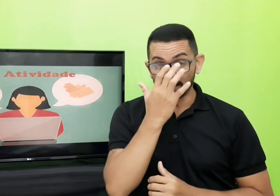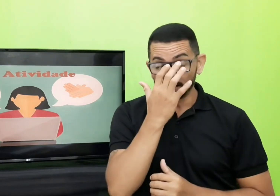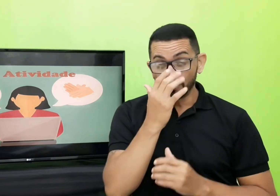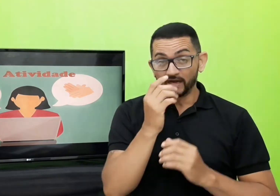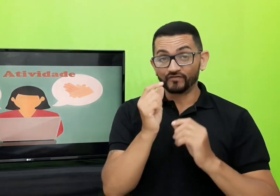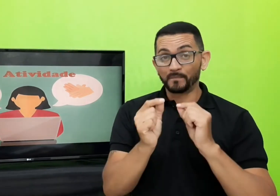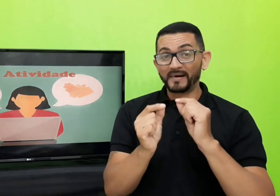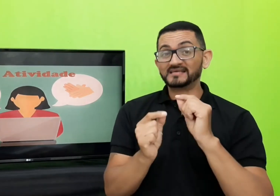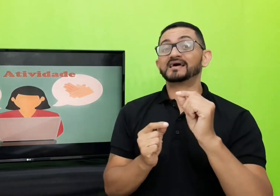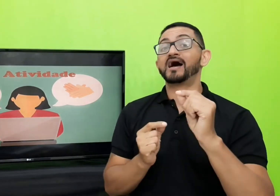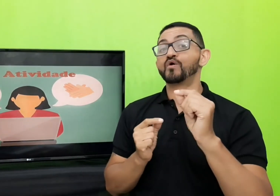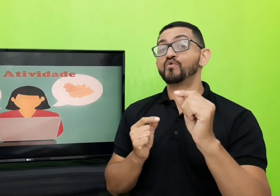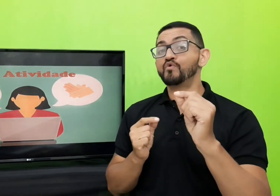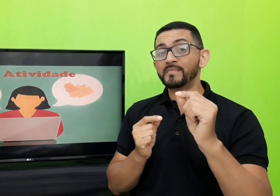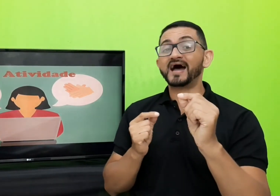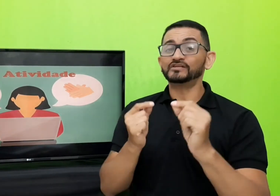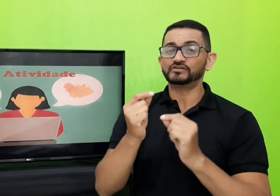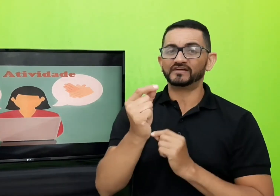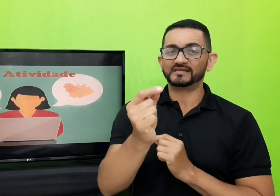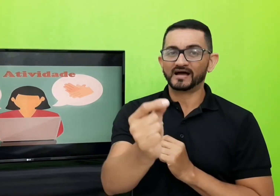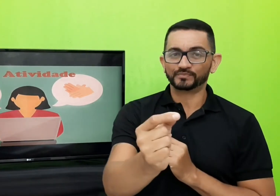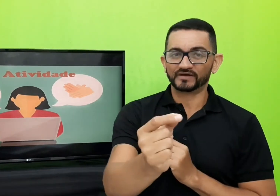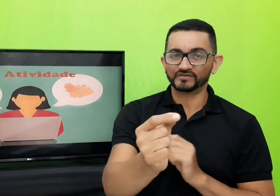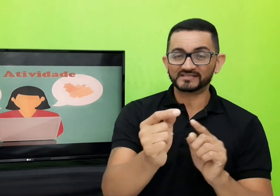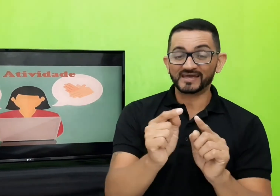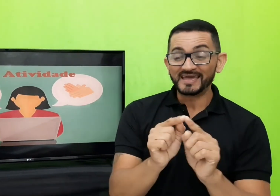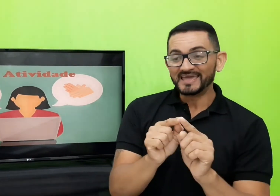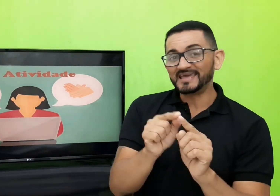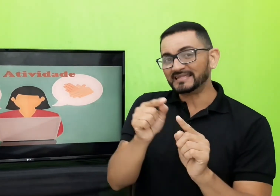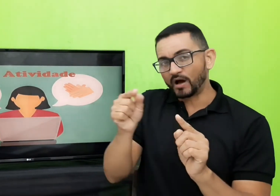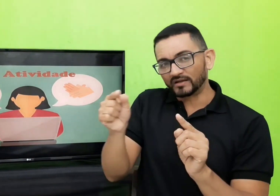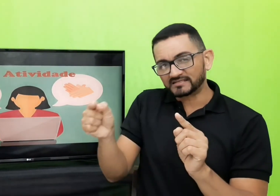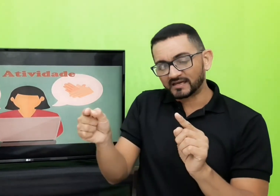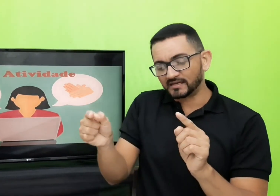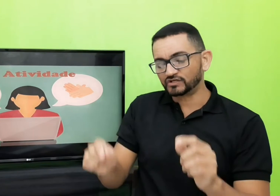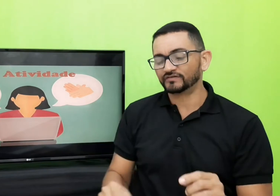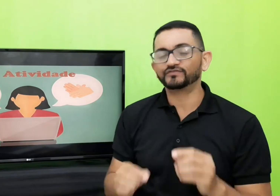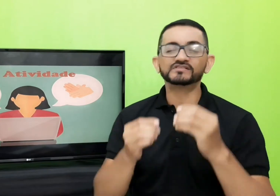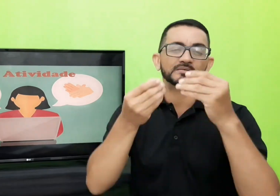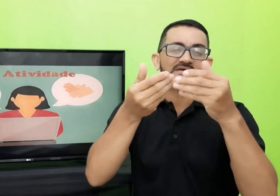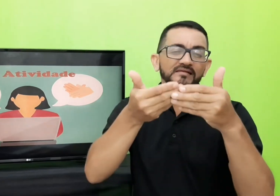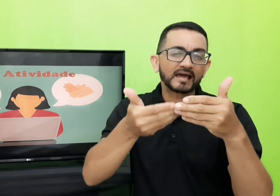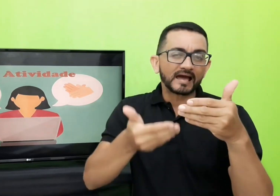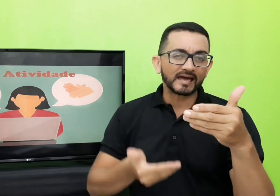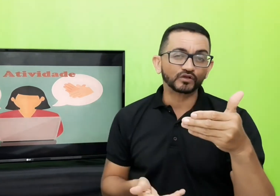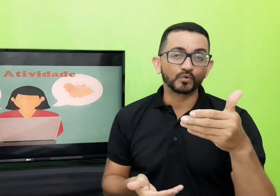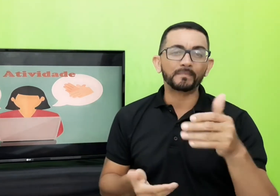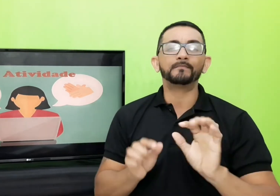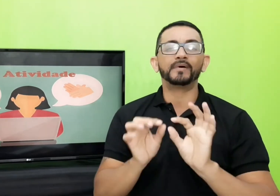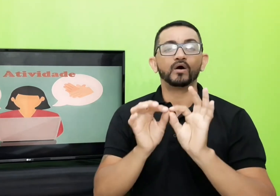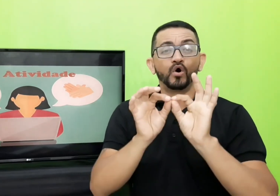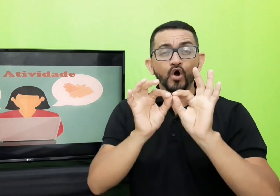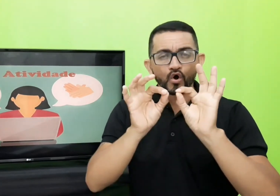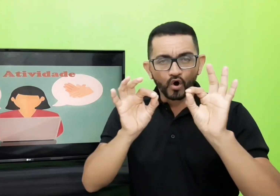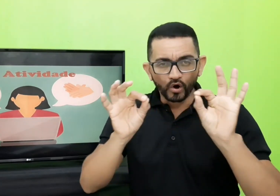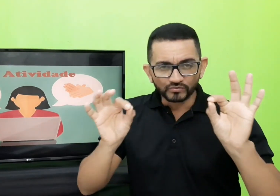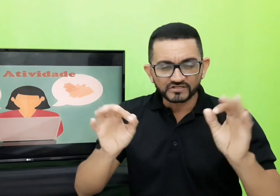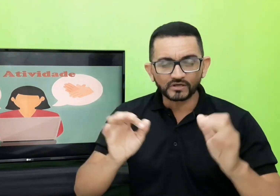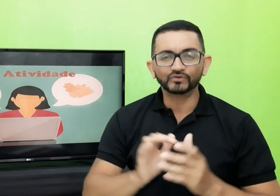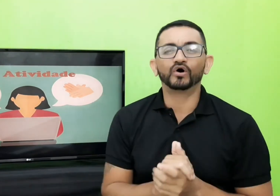agora, eu vou passar uma atividade para você e na aula seguinte você me entrega ela num papel com o seu